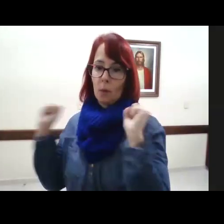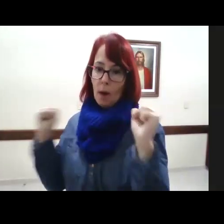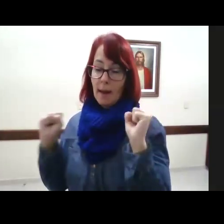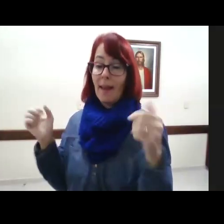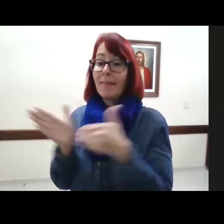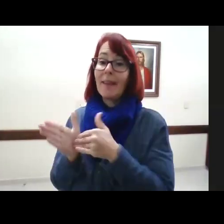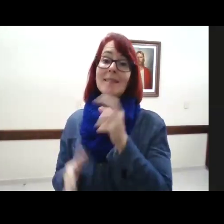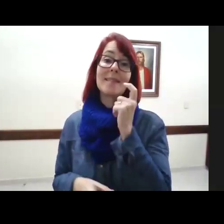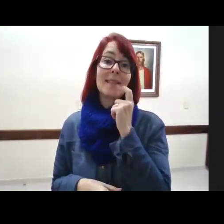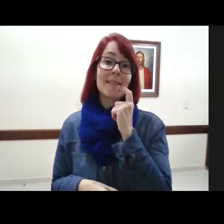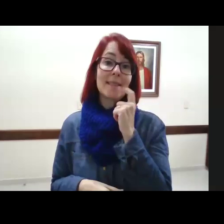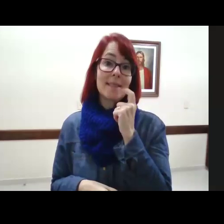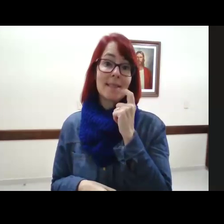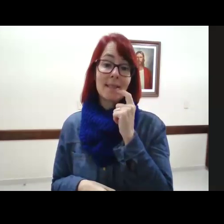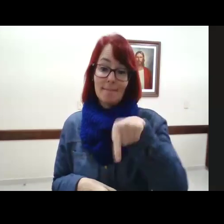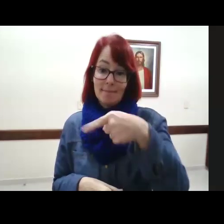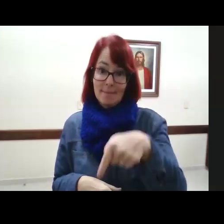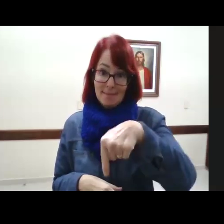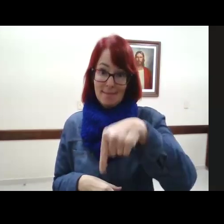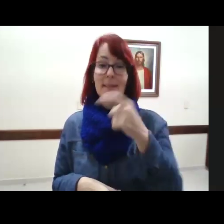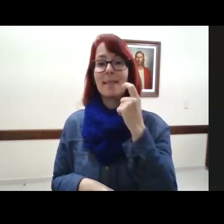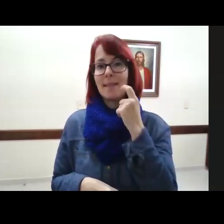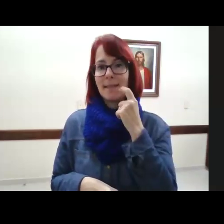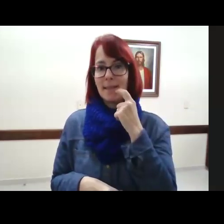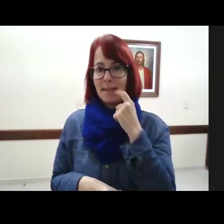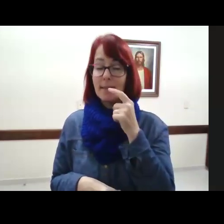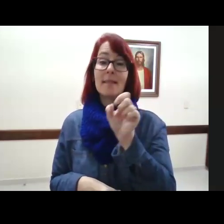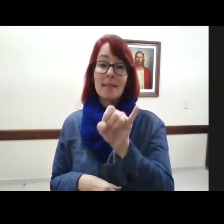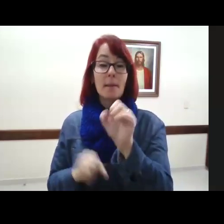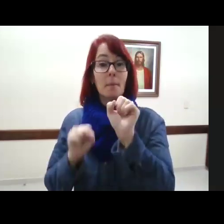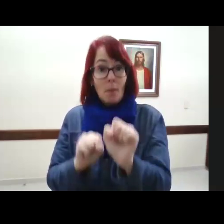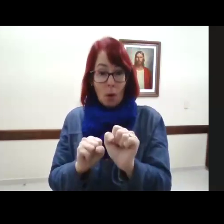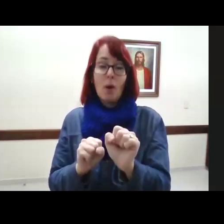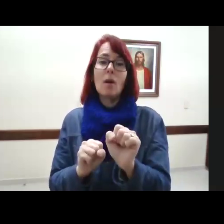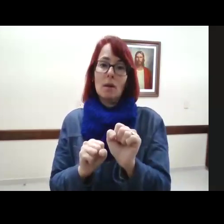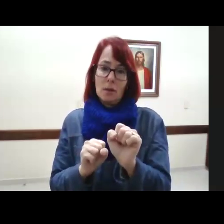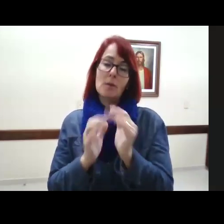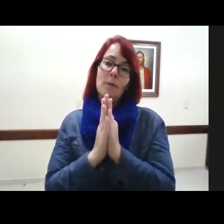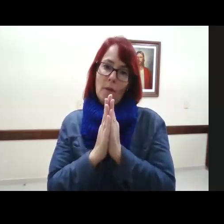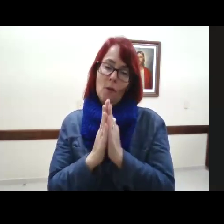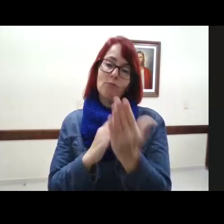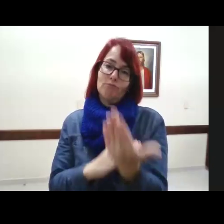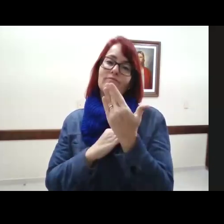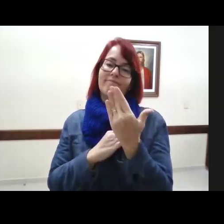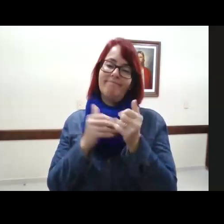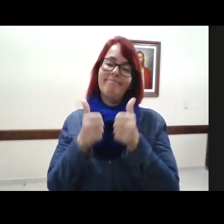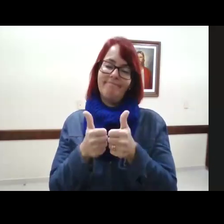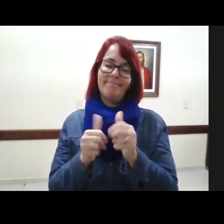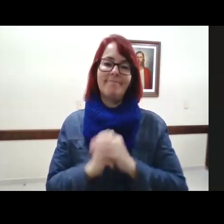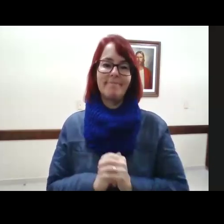isso, até o final dessa semana. Então, aqueles que puderem, contamos com a ajuda de